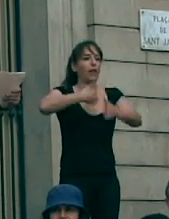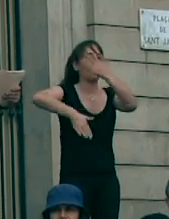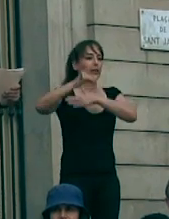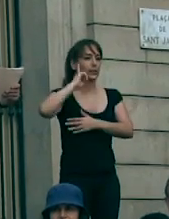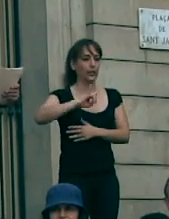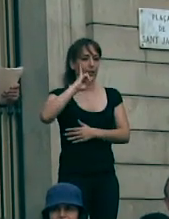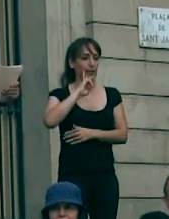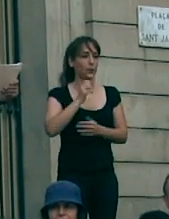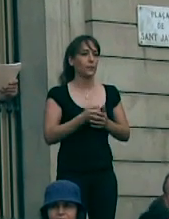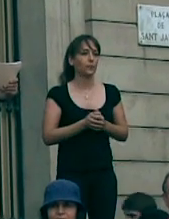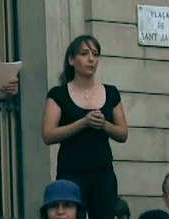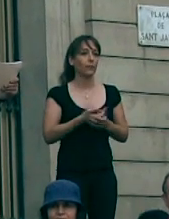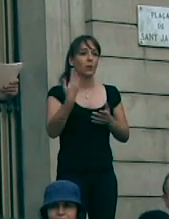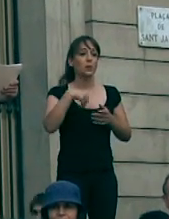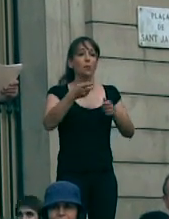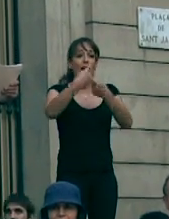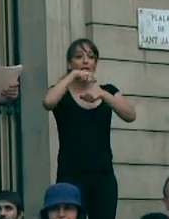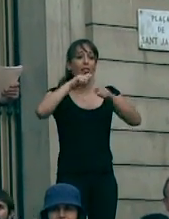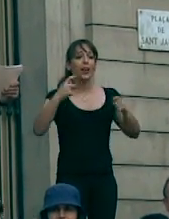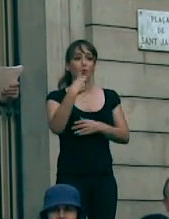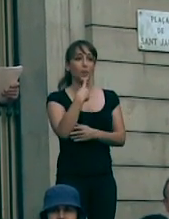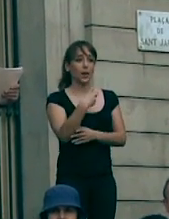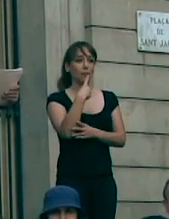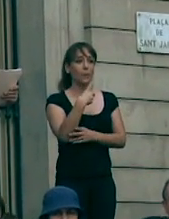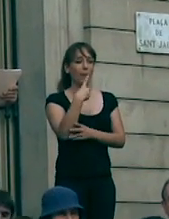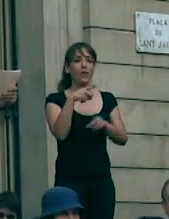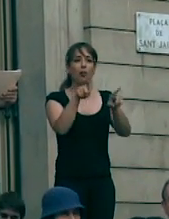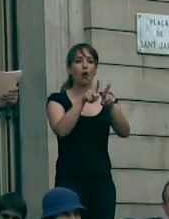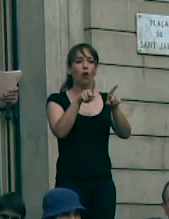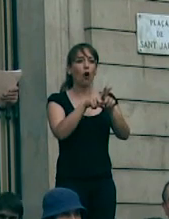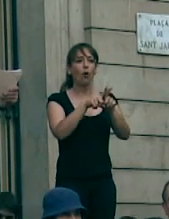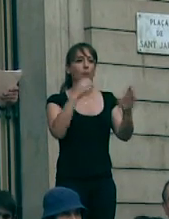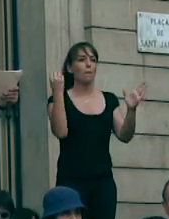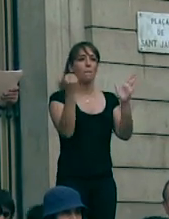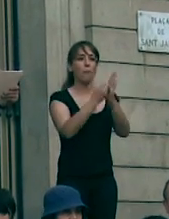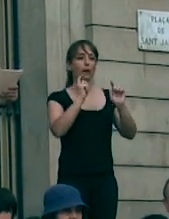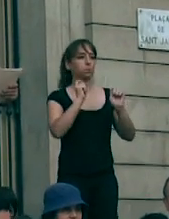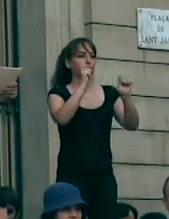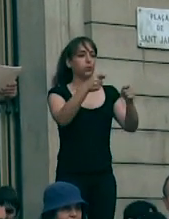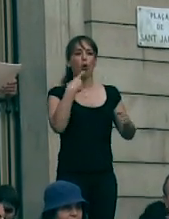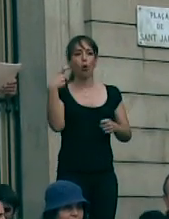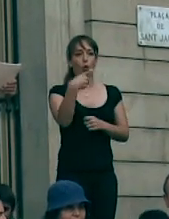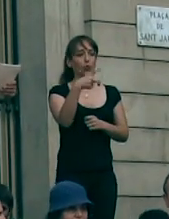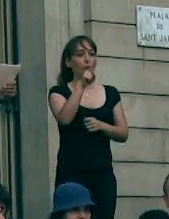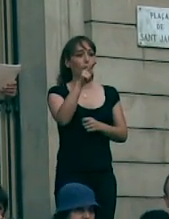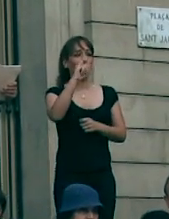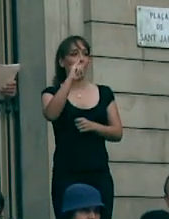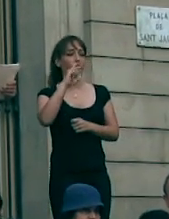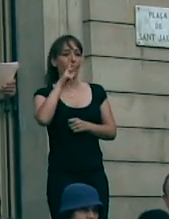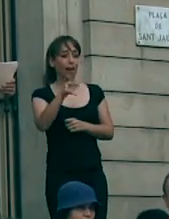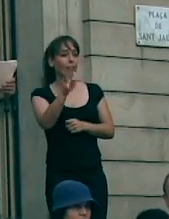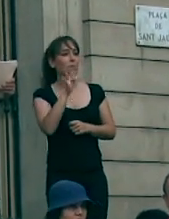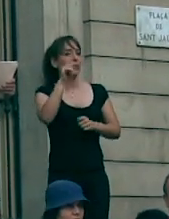dramàtiques. El llaç vermell va esdevenir el símbol de la lluita contra l'UVIH, de la